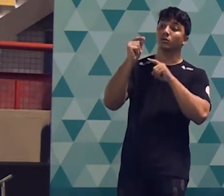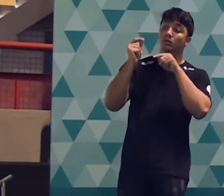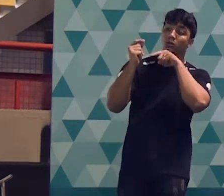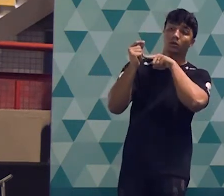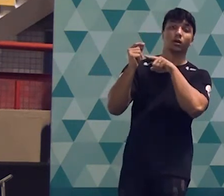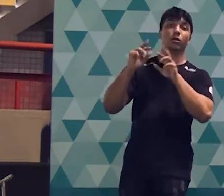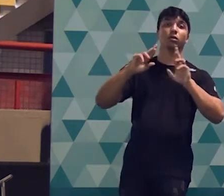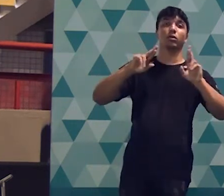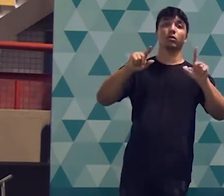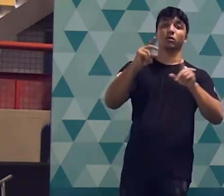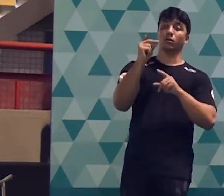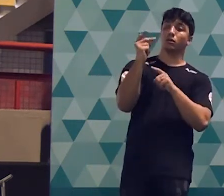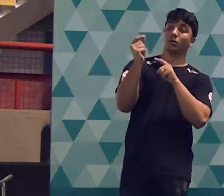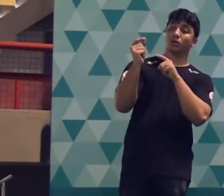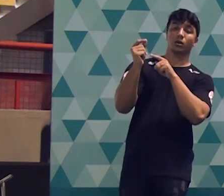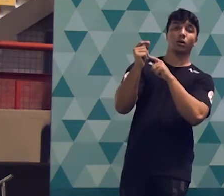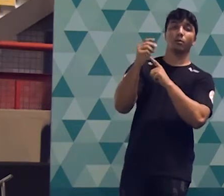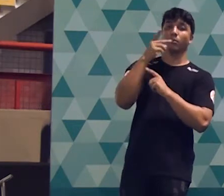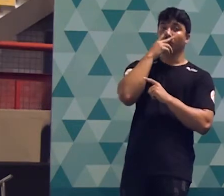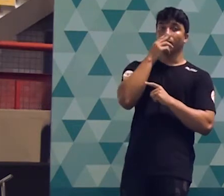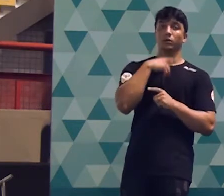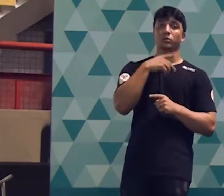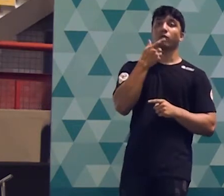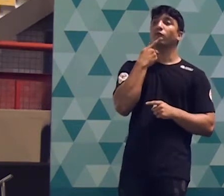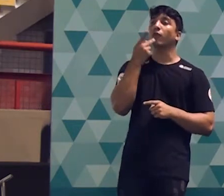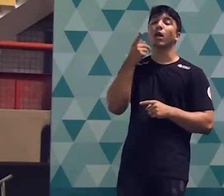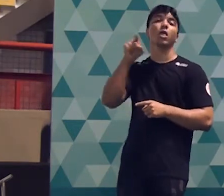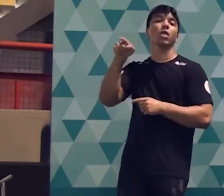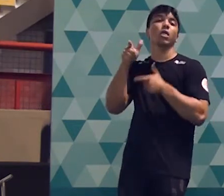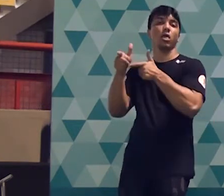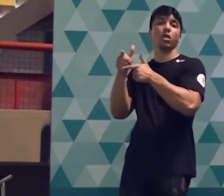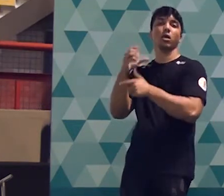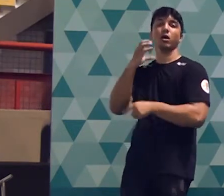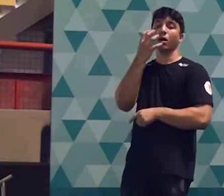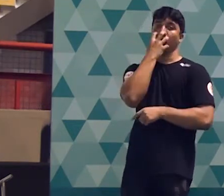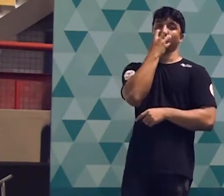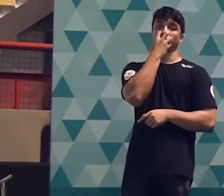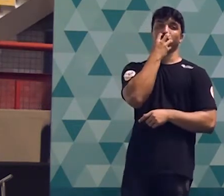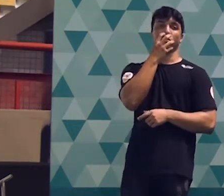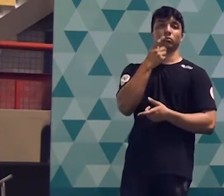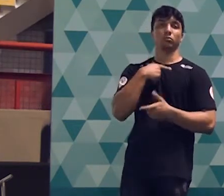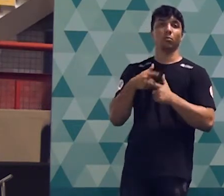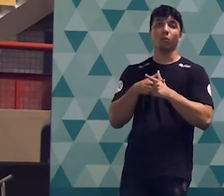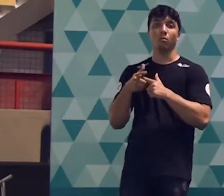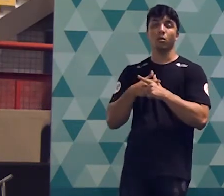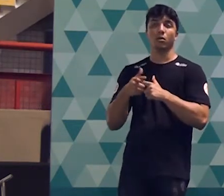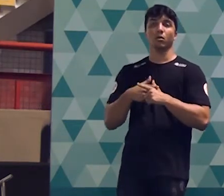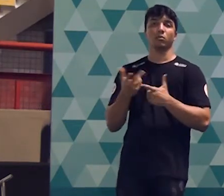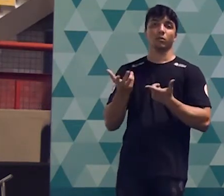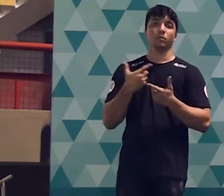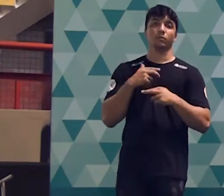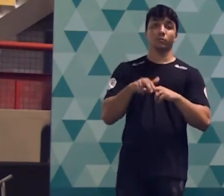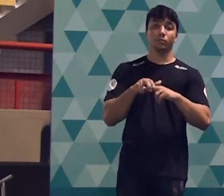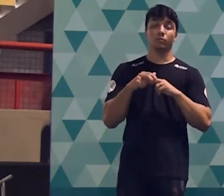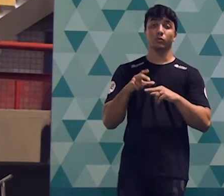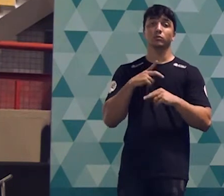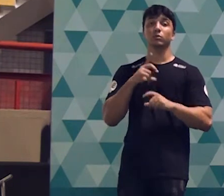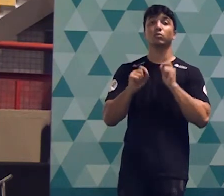Itália. Você está chamando a pessoa de cachorro. É uma confusão. Então é